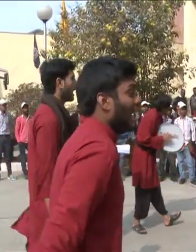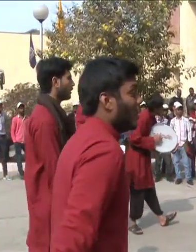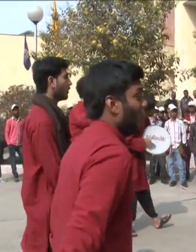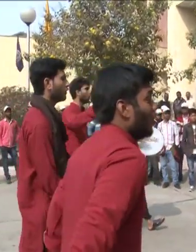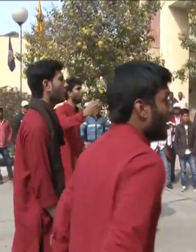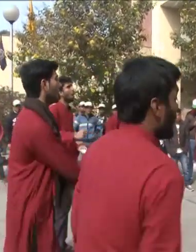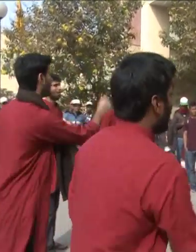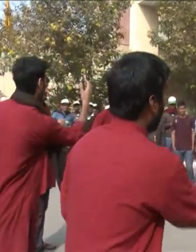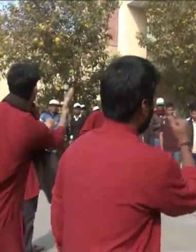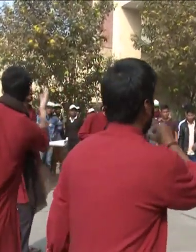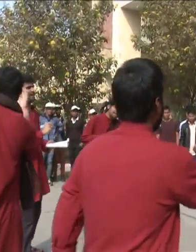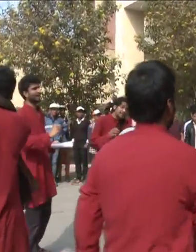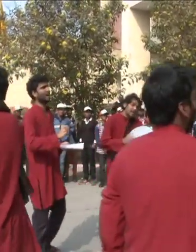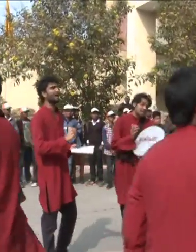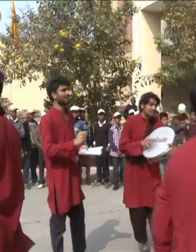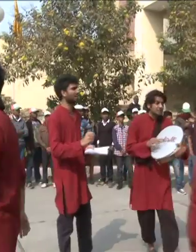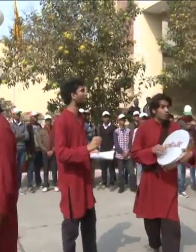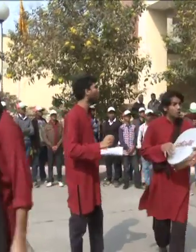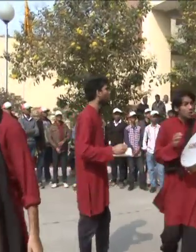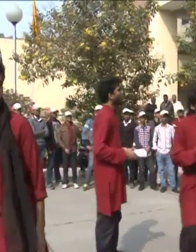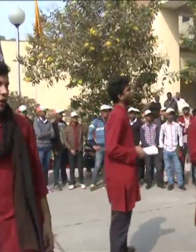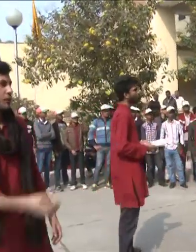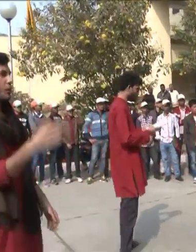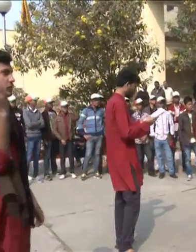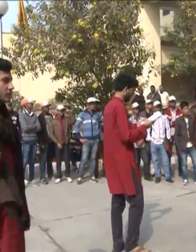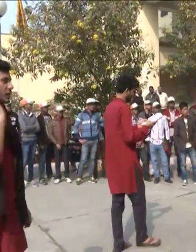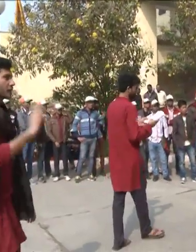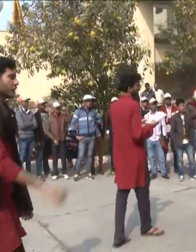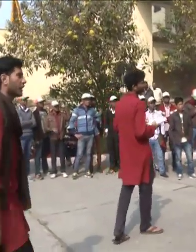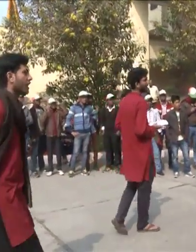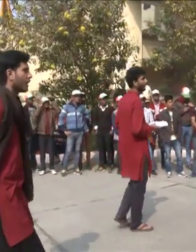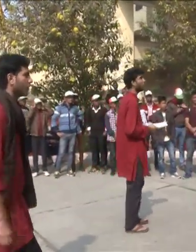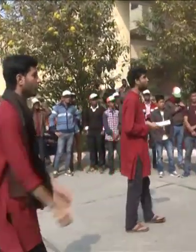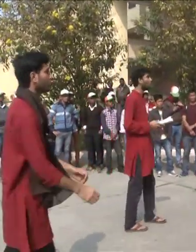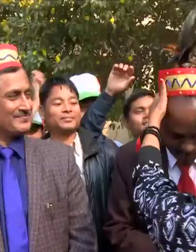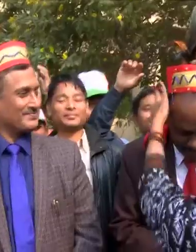वालों, पढ़ना लिखना सीखो वो भूख से मरने वालों।